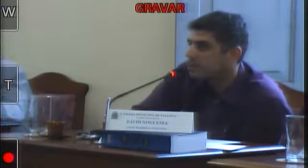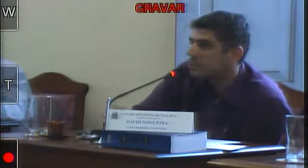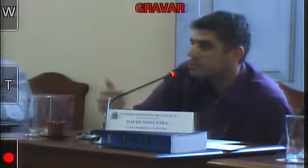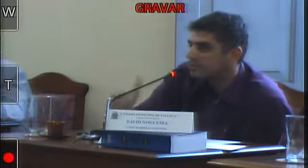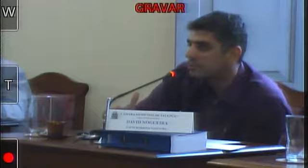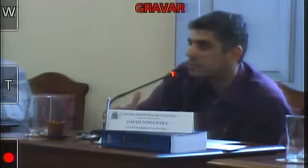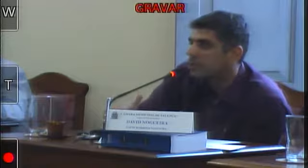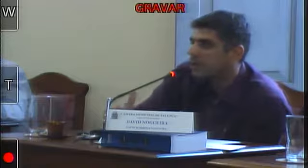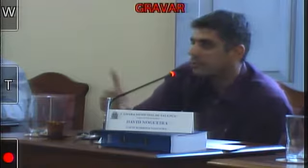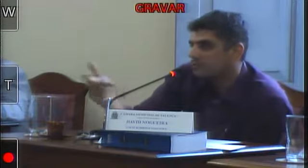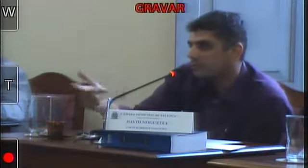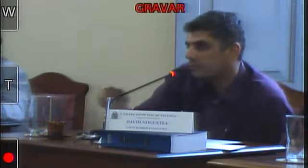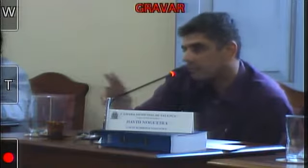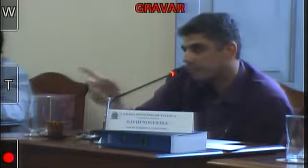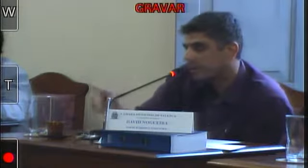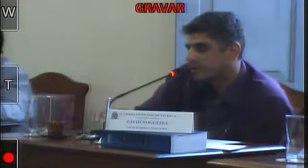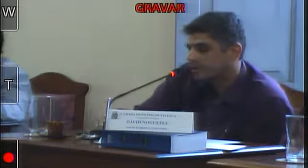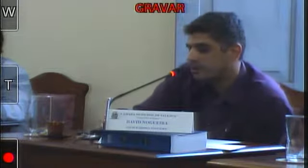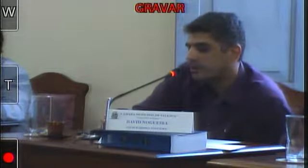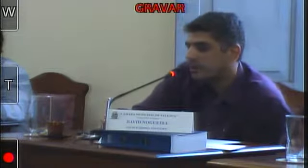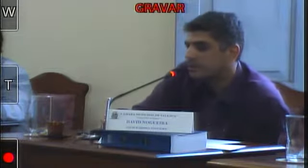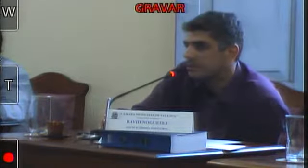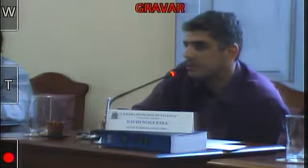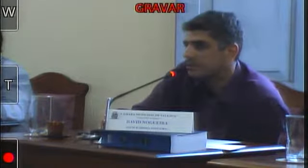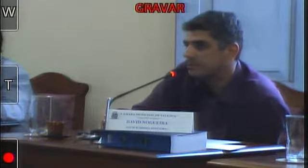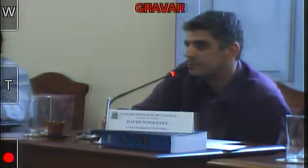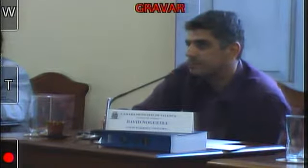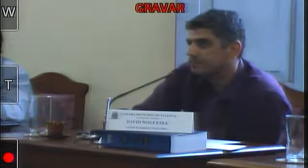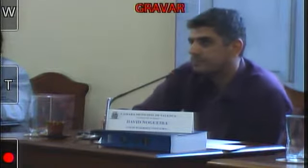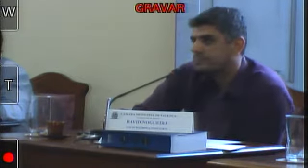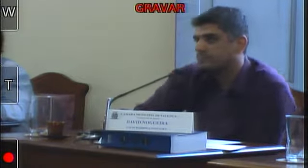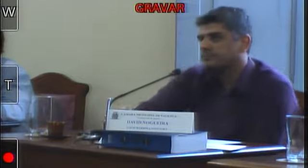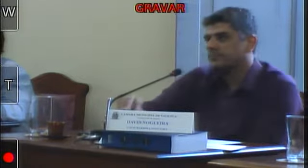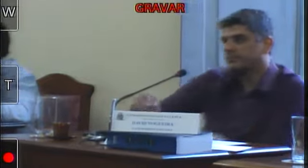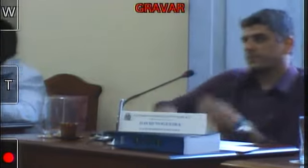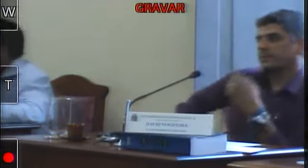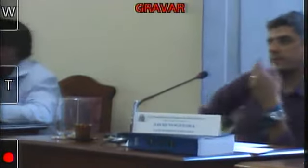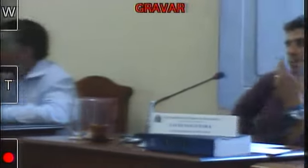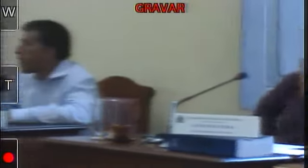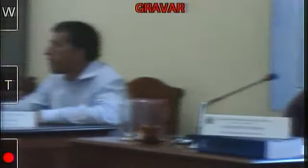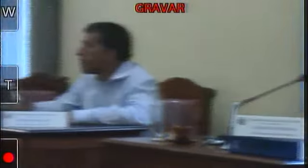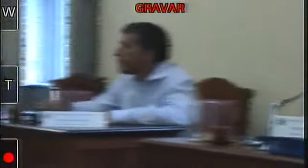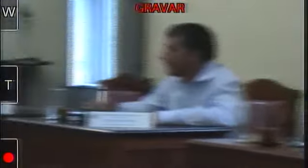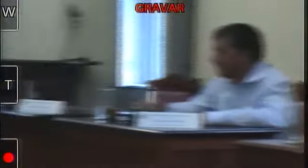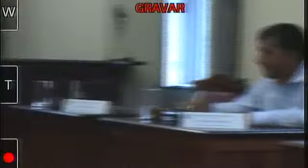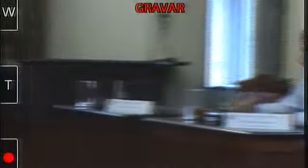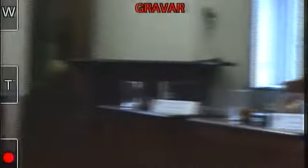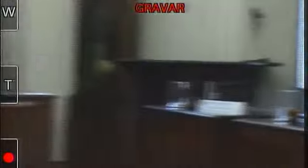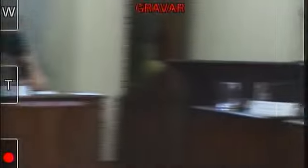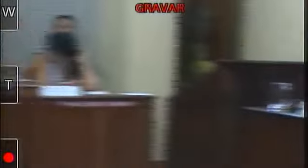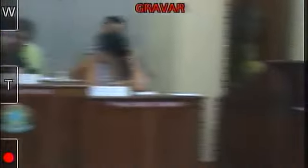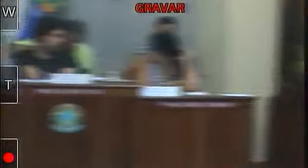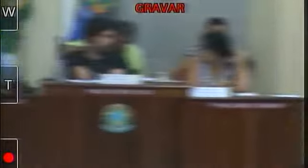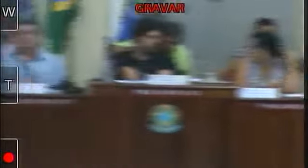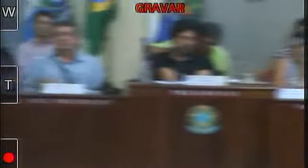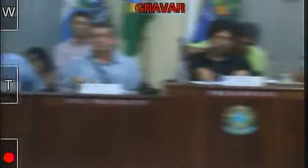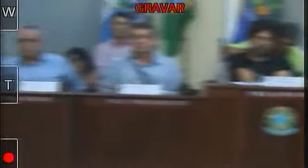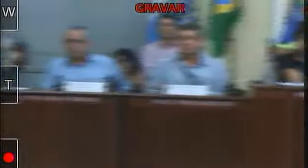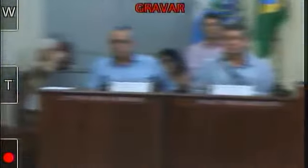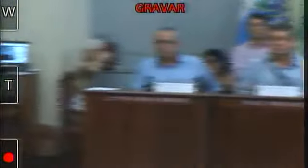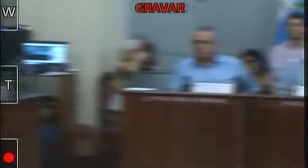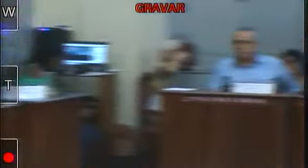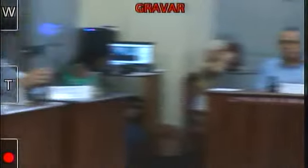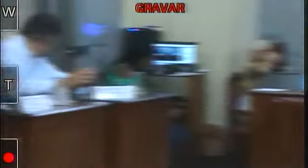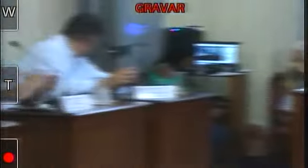pública, diminuir gasto e indiretamente aumentar a receita. O vereador concede uma parte, falando sobre essa questão de iluminação pública. Eu fiz um requerimento